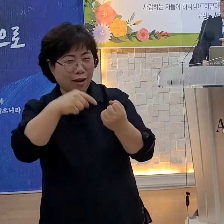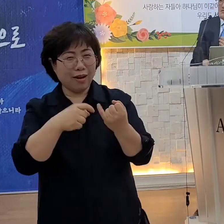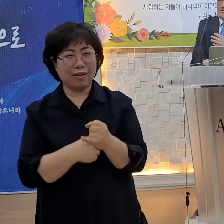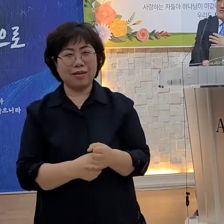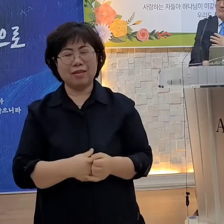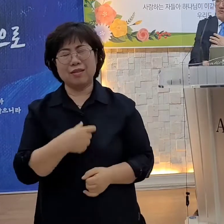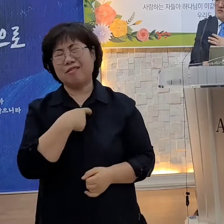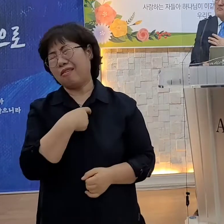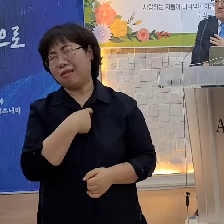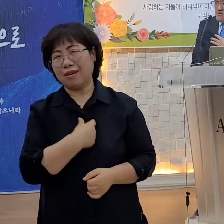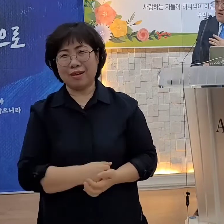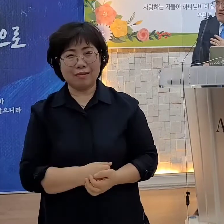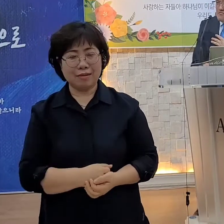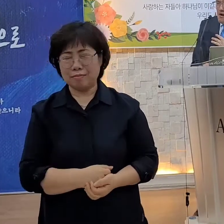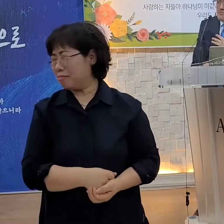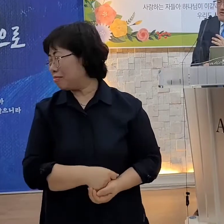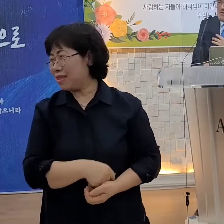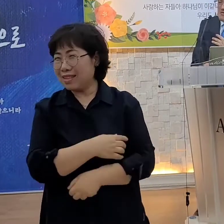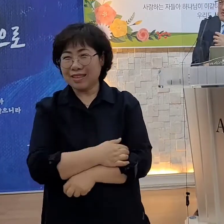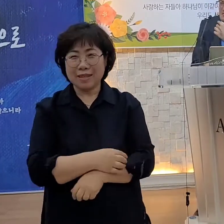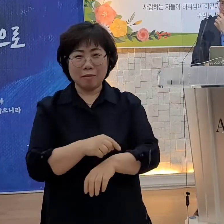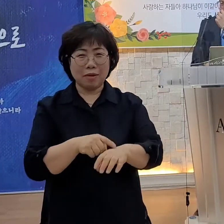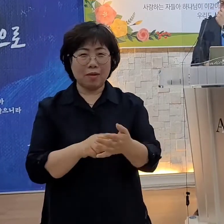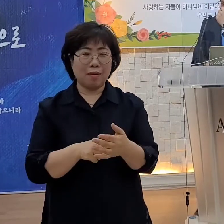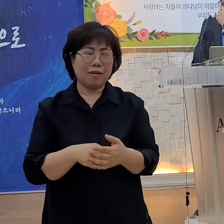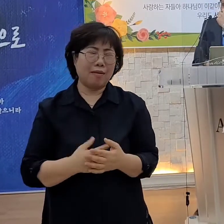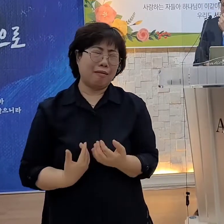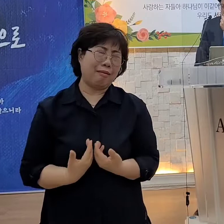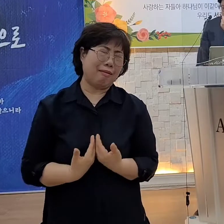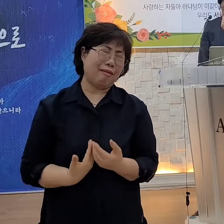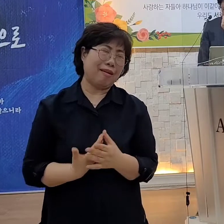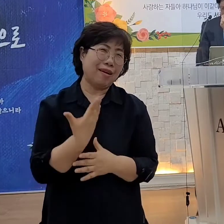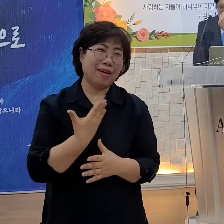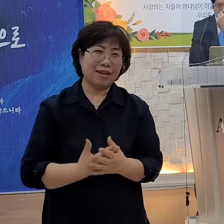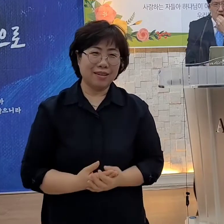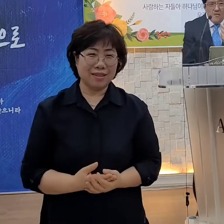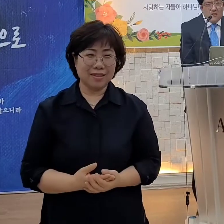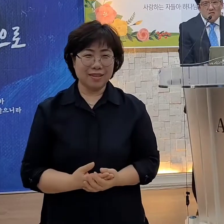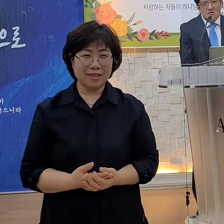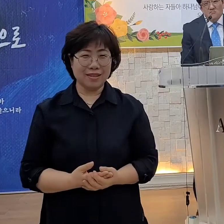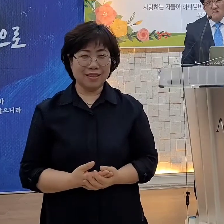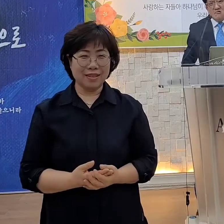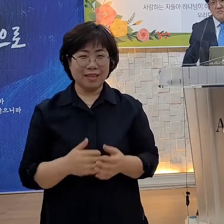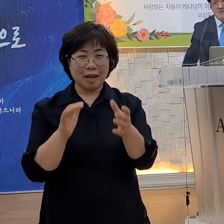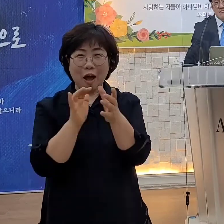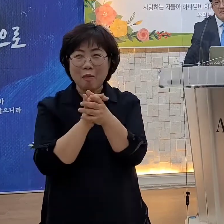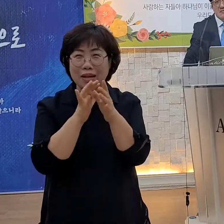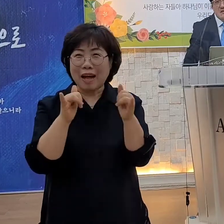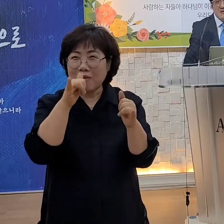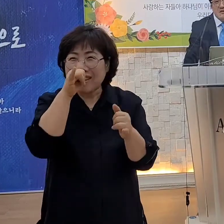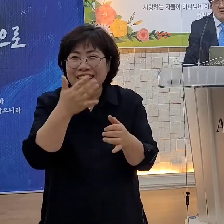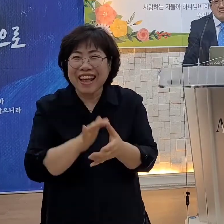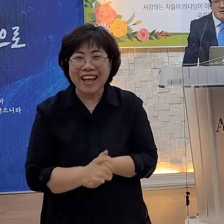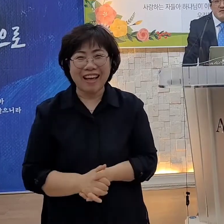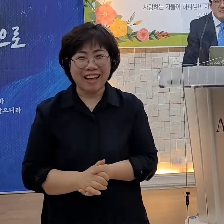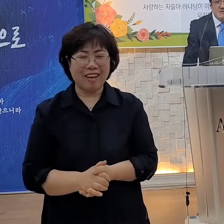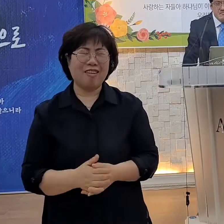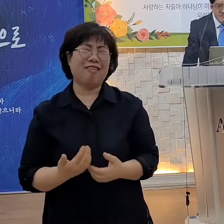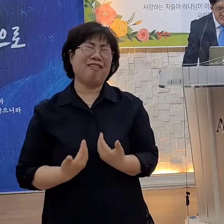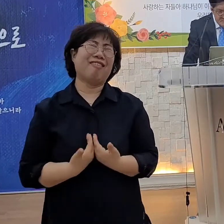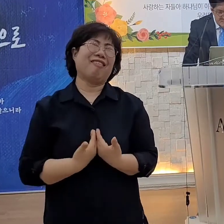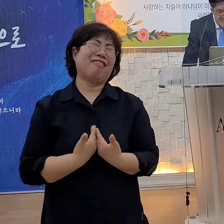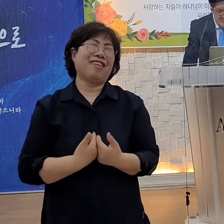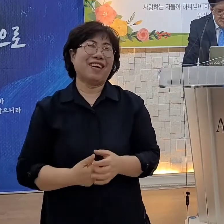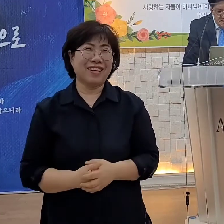얼마나 이게 처음부터 어렵습니까? 이 마음이 이렇게 지금 막 아멘 하시는 분도 있을 만큼 이렇게 어렵다는 거예요.